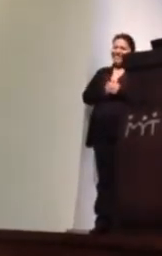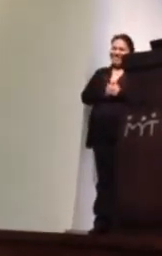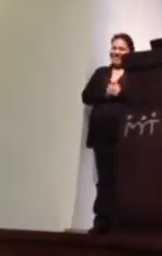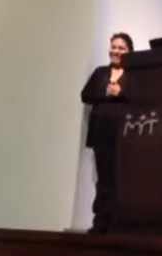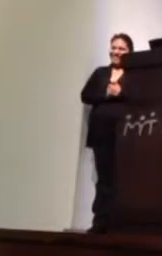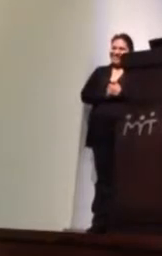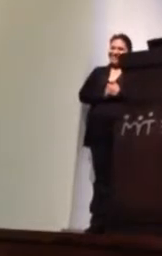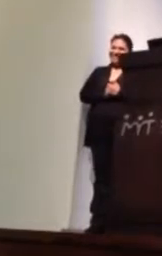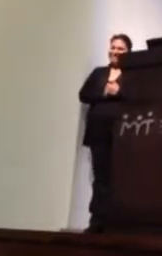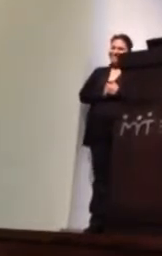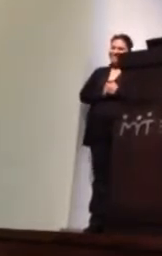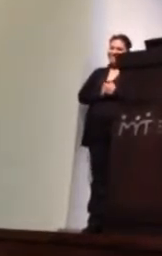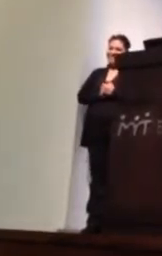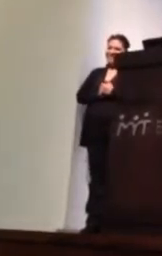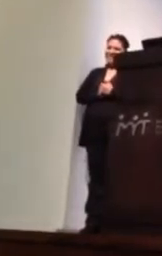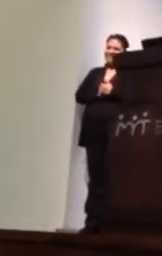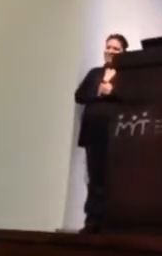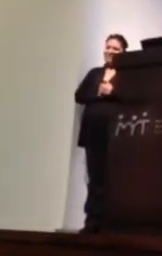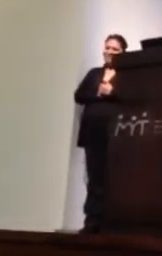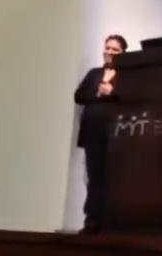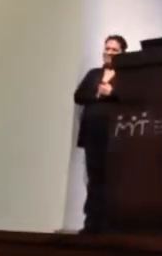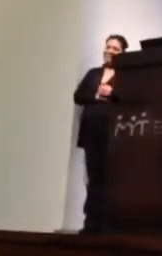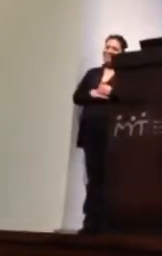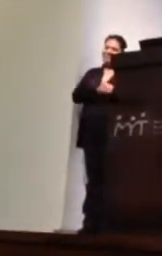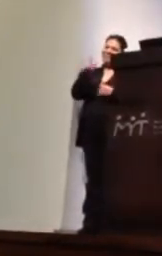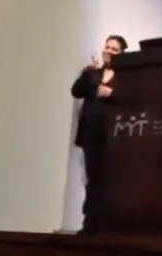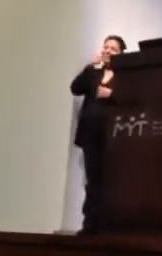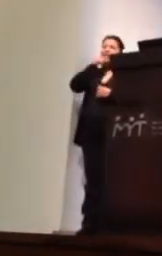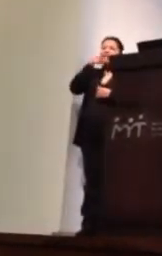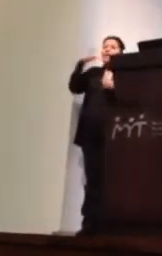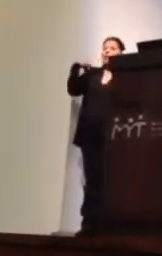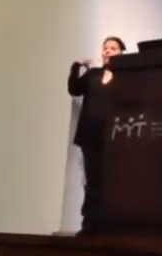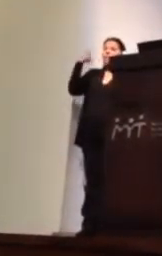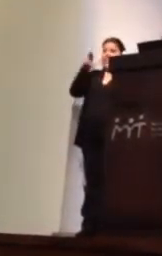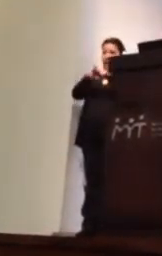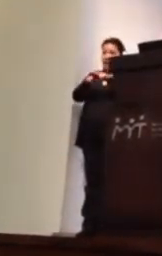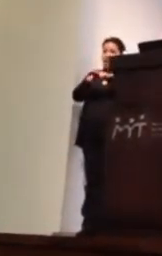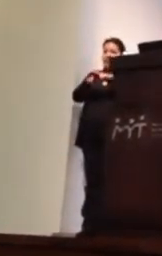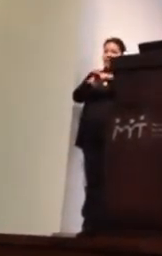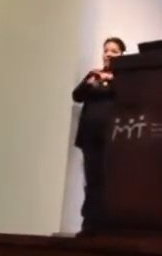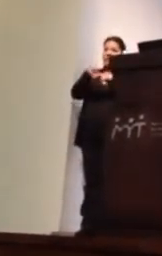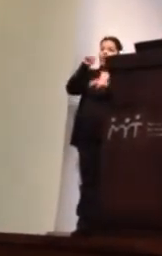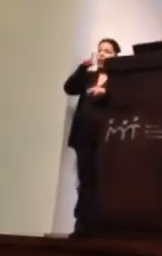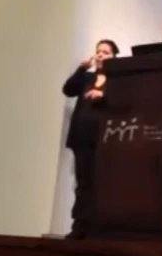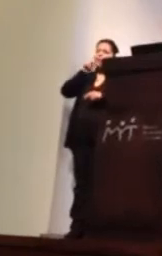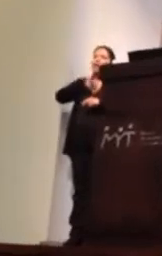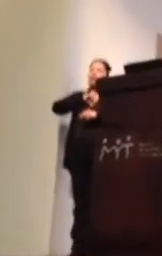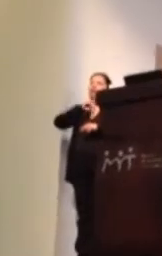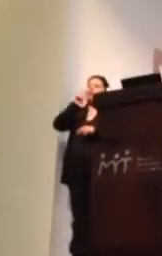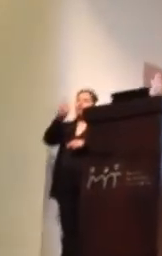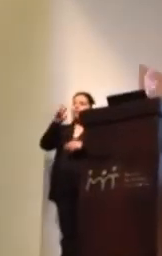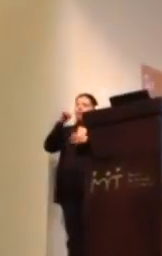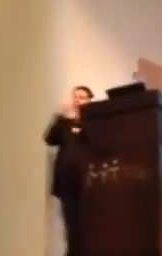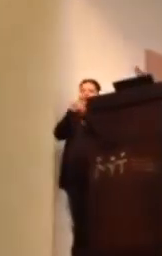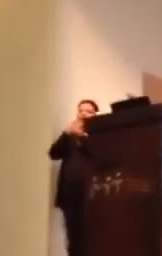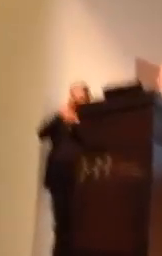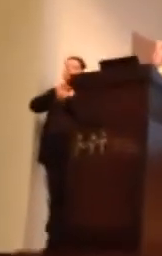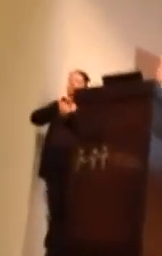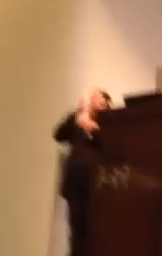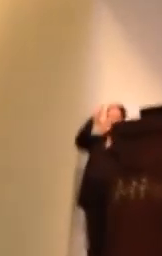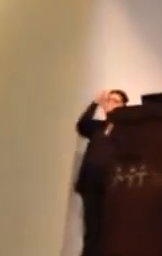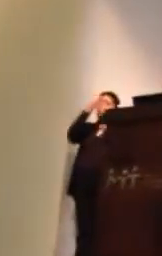Si tienes el mismo nivel de voz todo el tiempo, si tienes la misma dinámica todo el tiempo, si manejas la